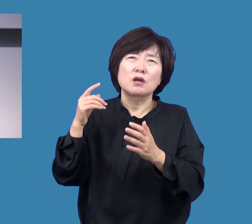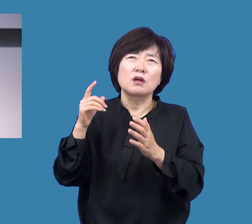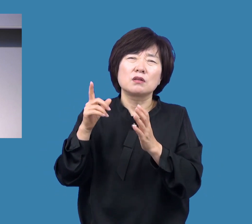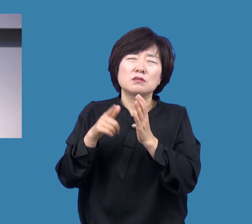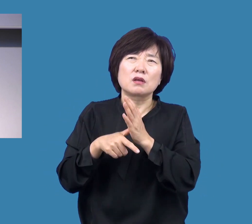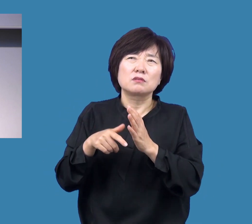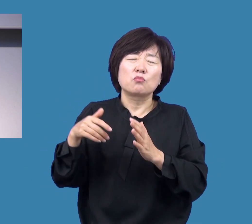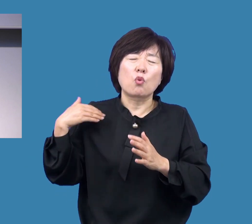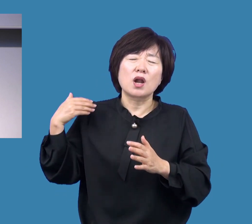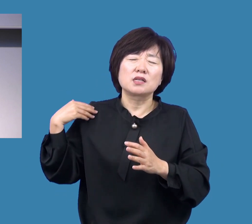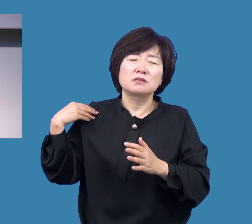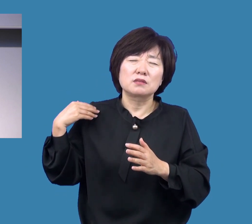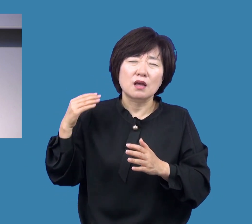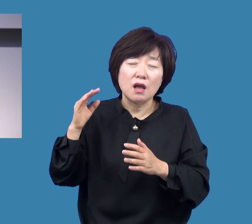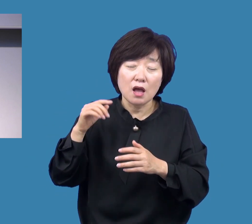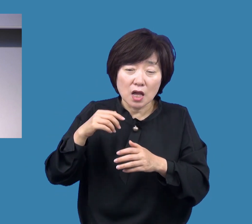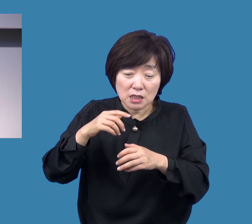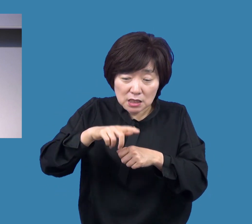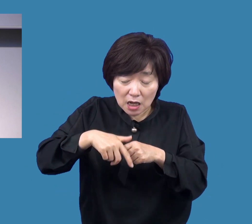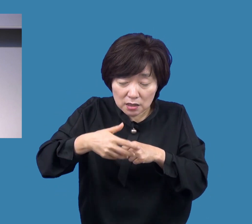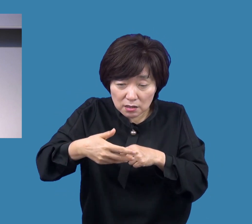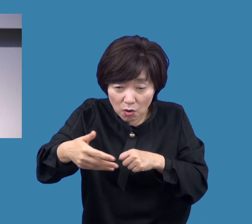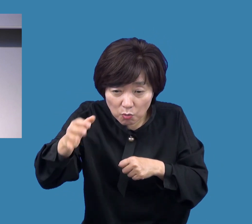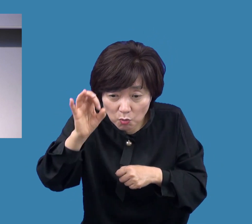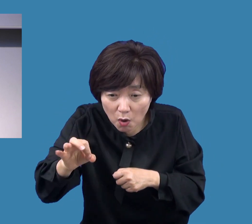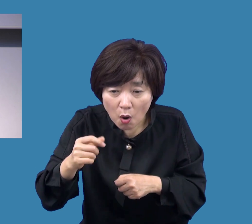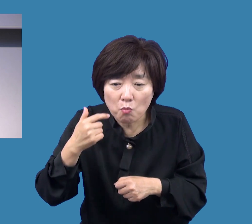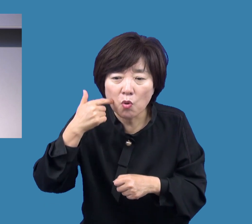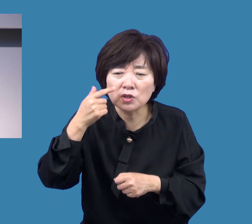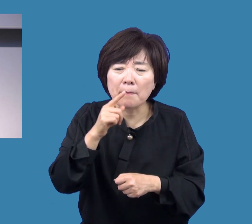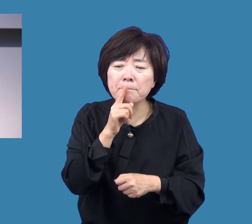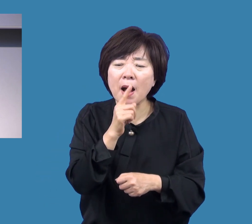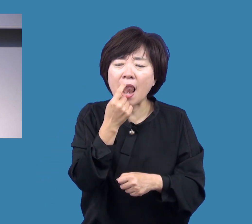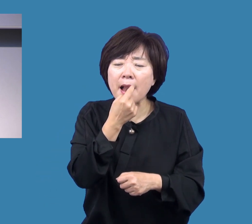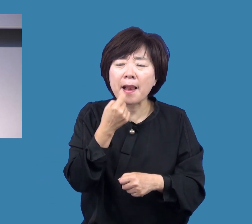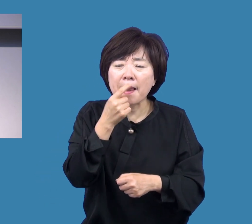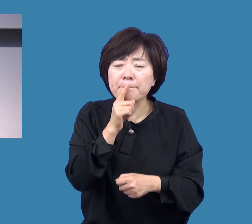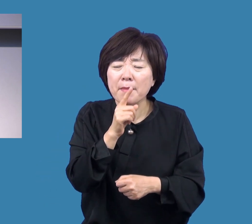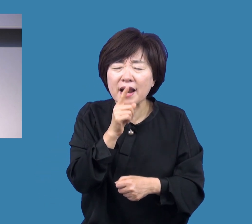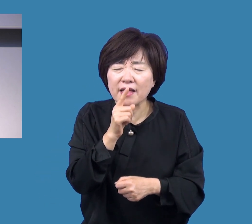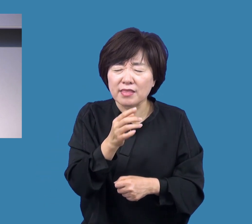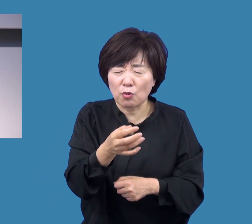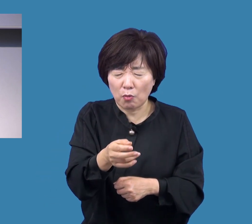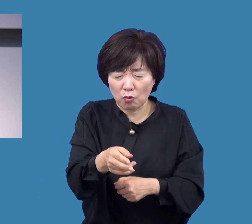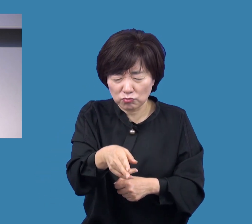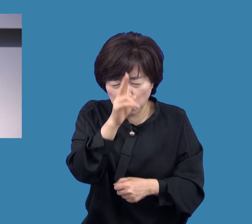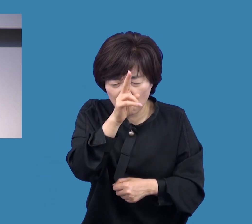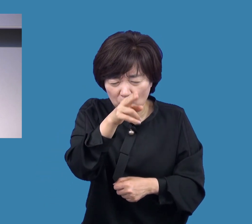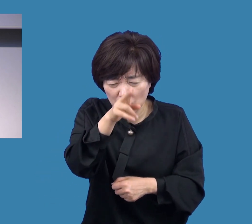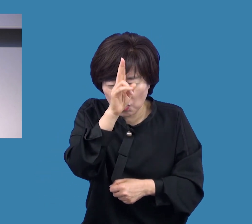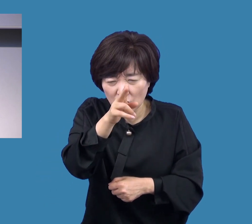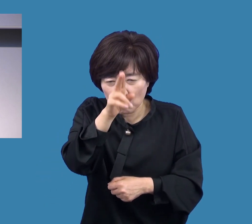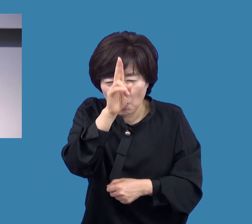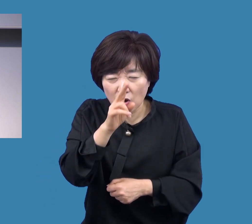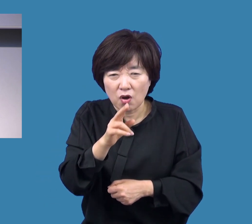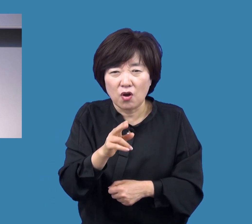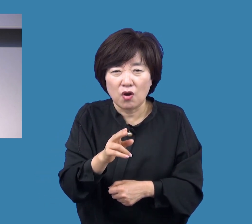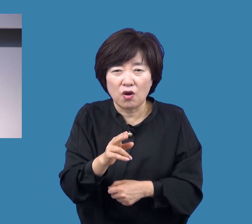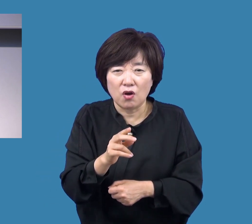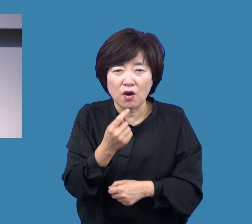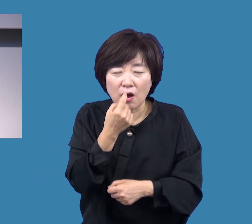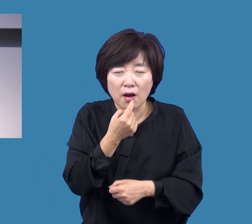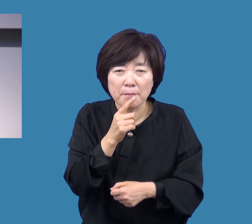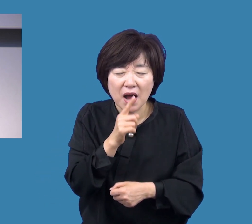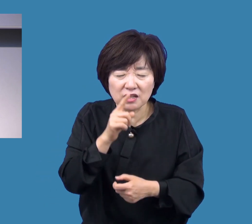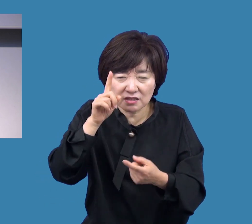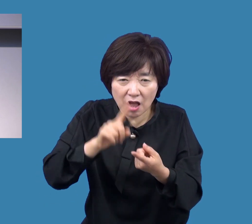가보면 목사님 하신 말씀이 맞아요. 가보면 그때 목사님이 하신 말씀이 맞아요. 이런 얘기들이 이제 한 번, 두 번